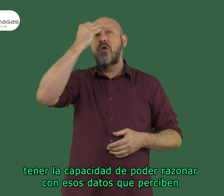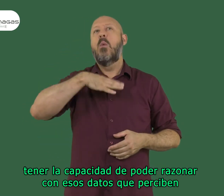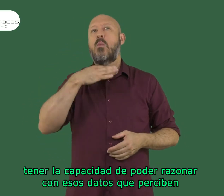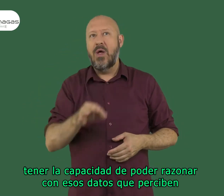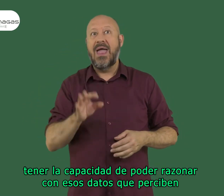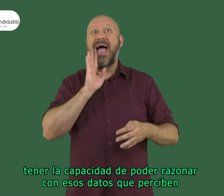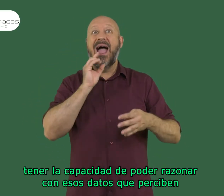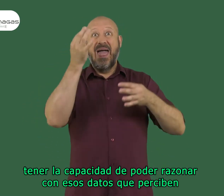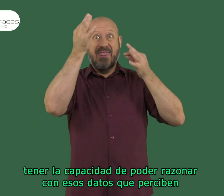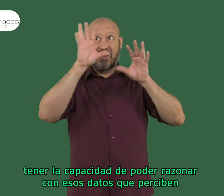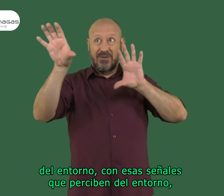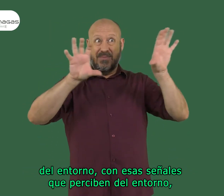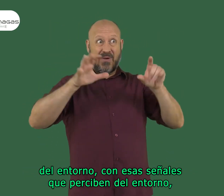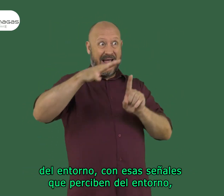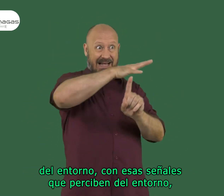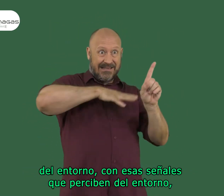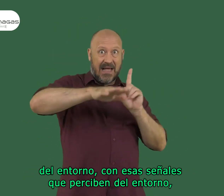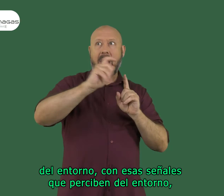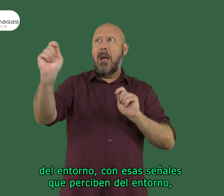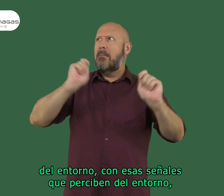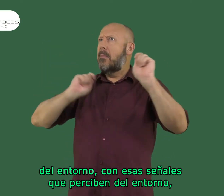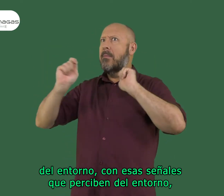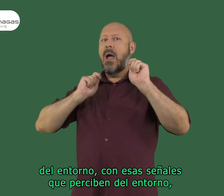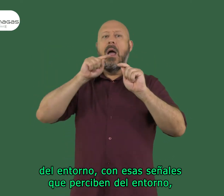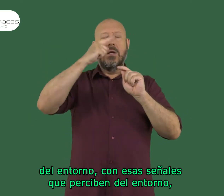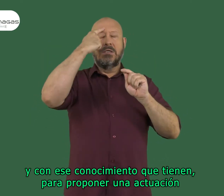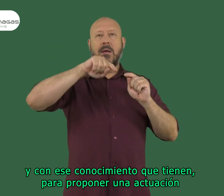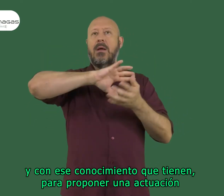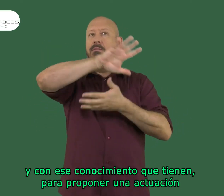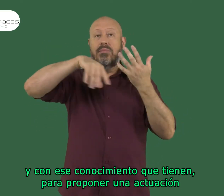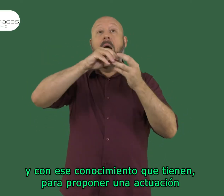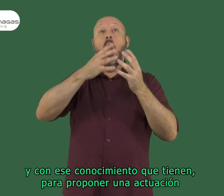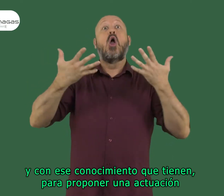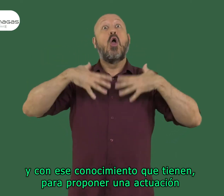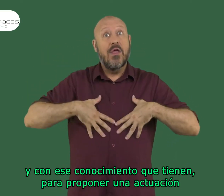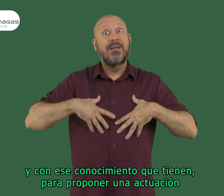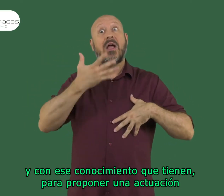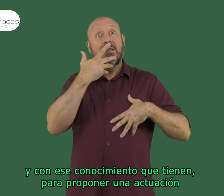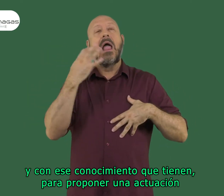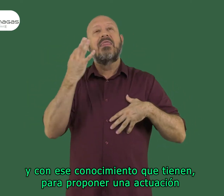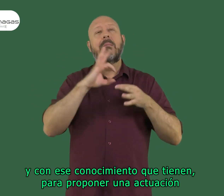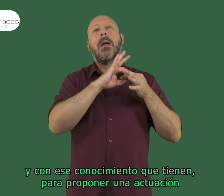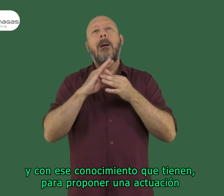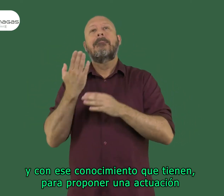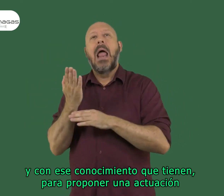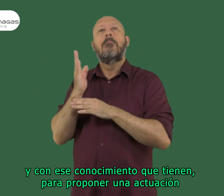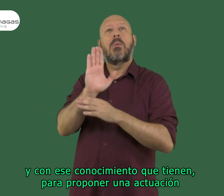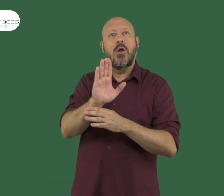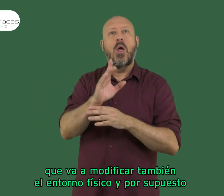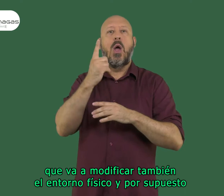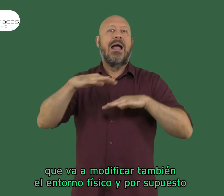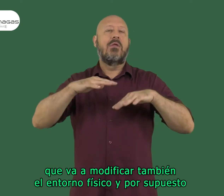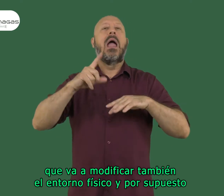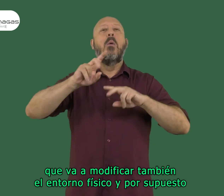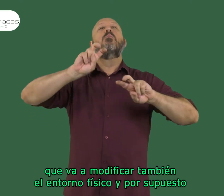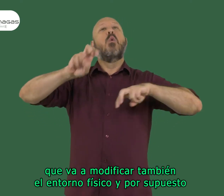razonar con esos datos que perciben del entorno, con esas señales que perciben del entorno y con ese conocimiento que tienen para proponer una actuación